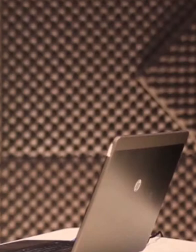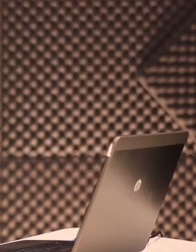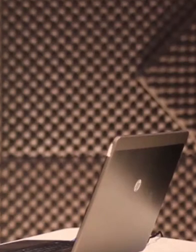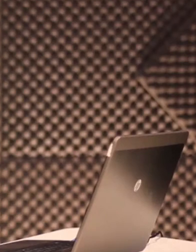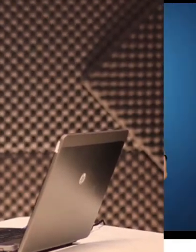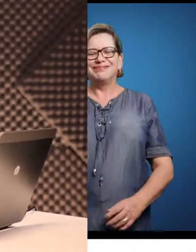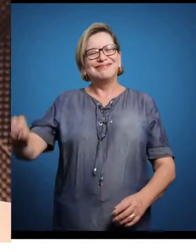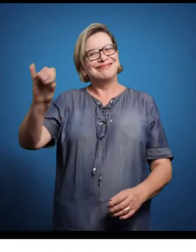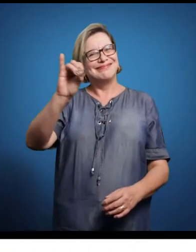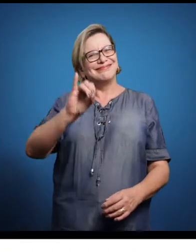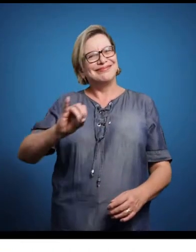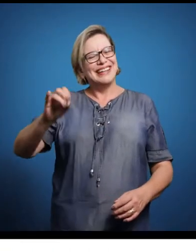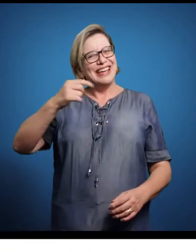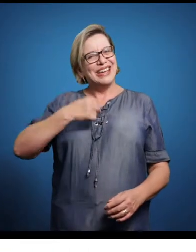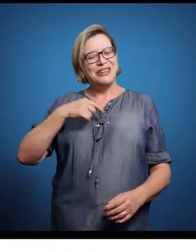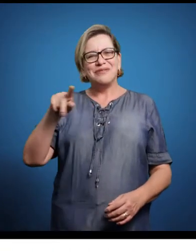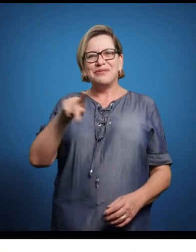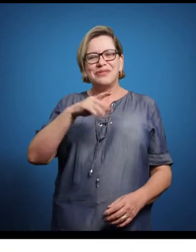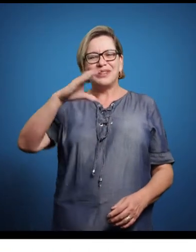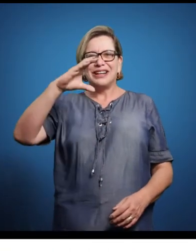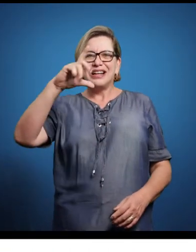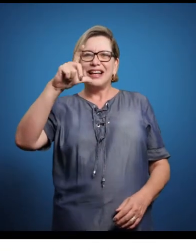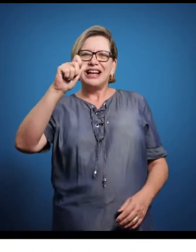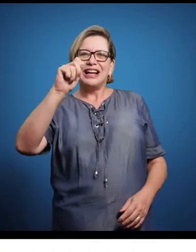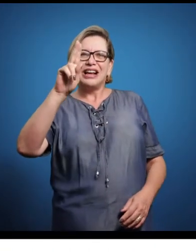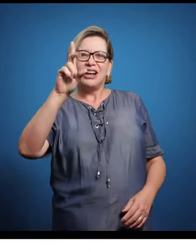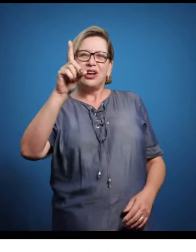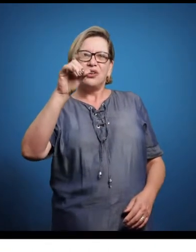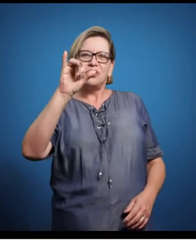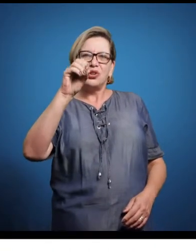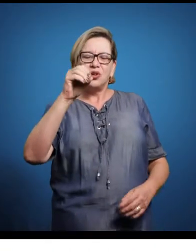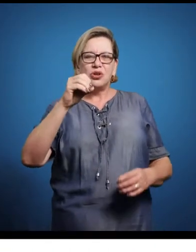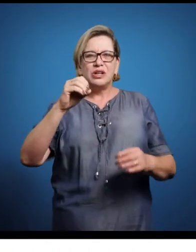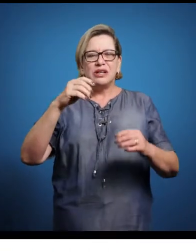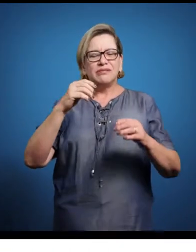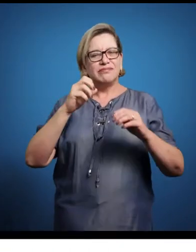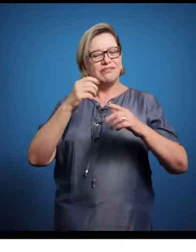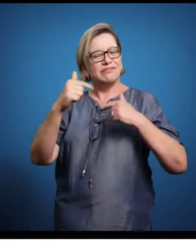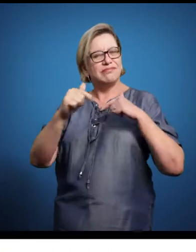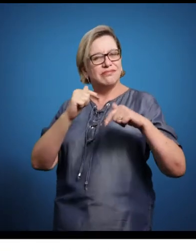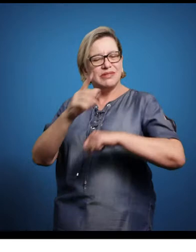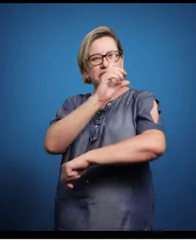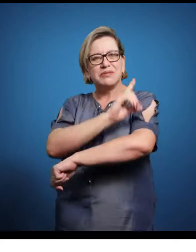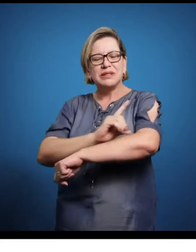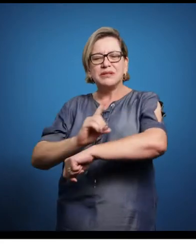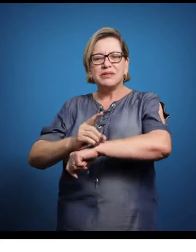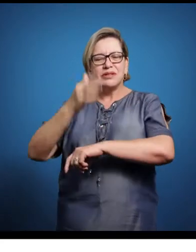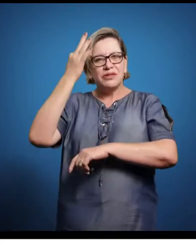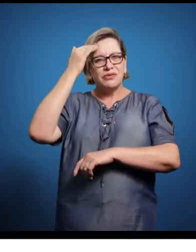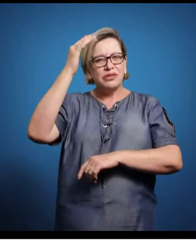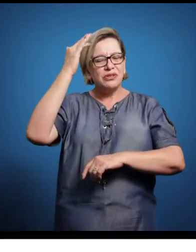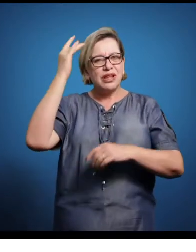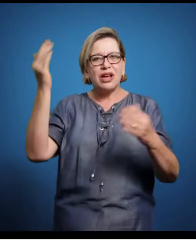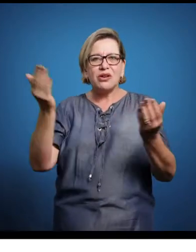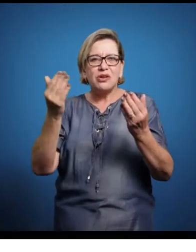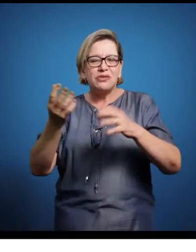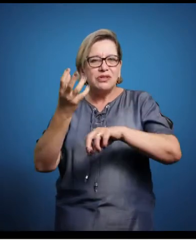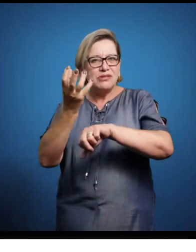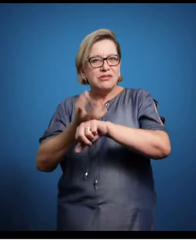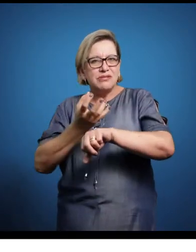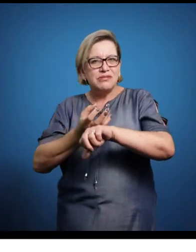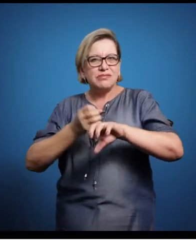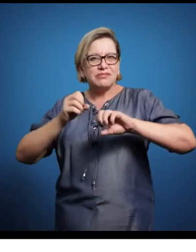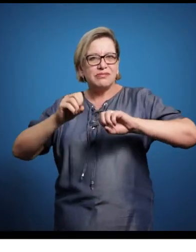olá sou professor cláudio andrade do departamento de filosofia estarei com vocês para trabalhar uma disciplina